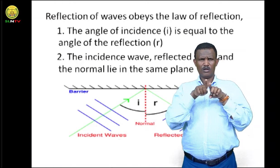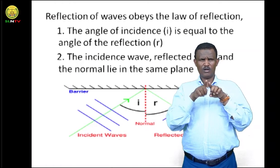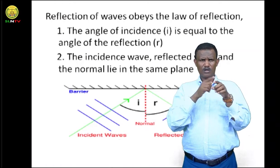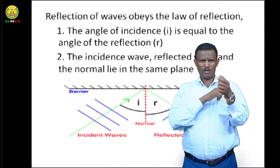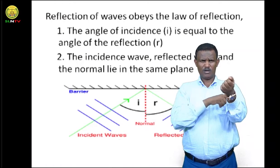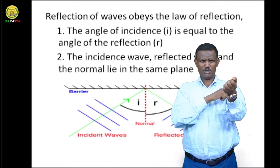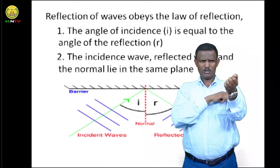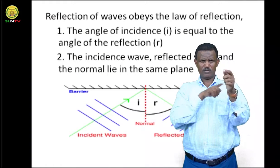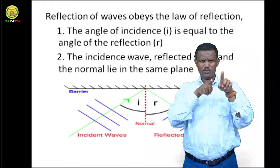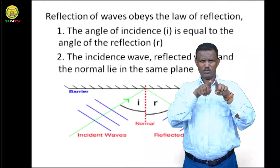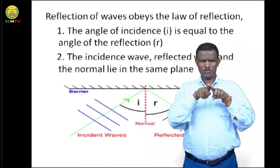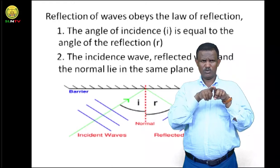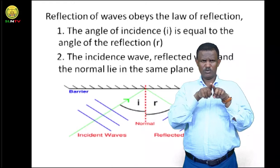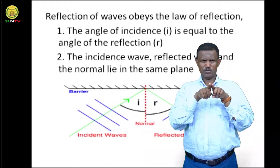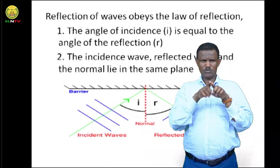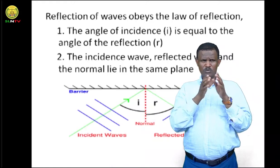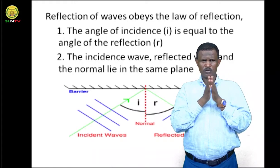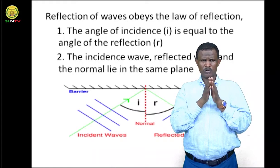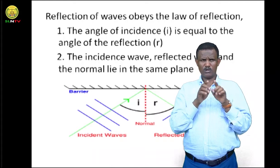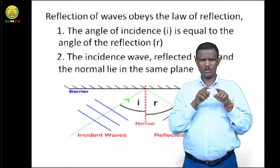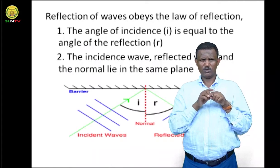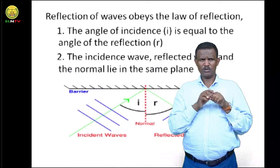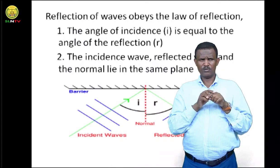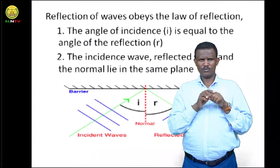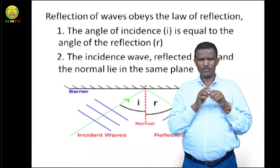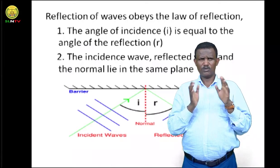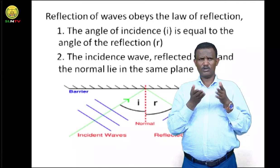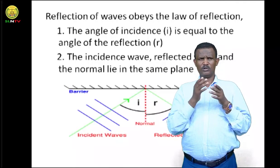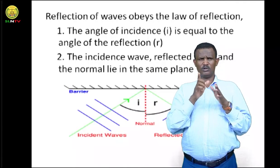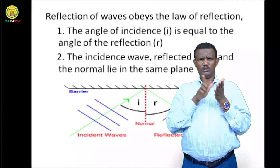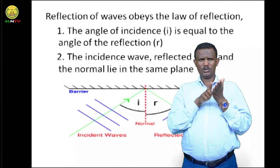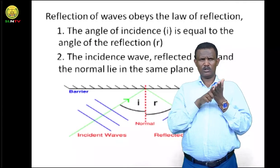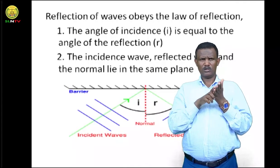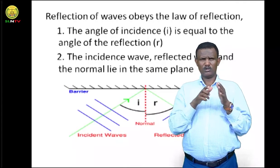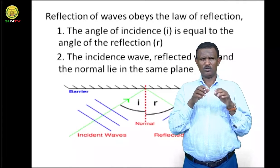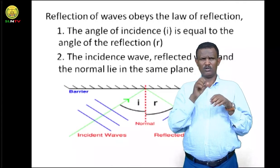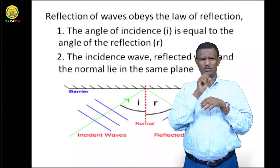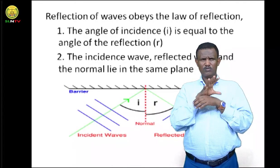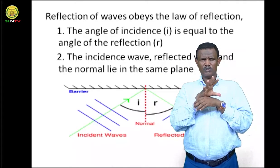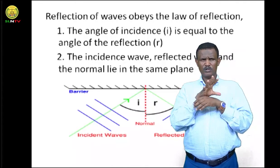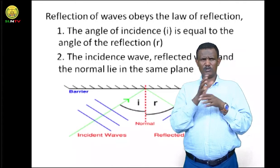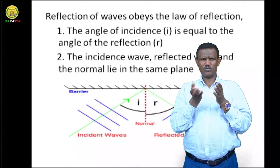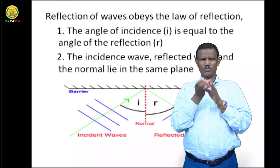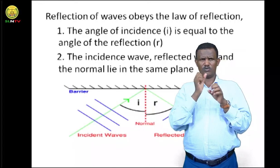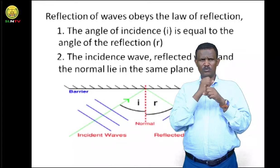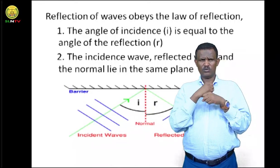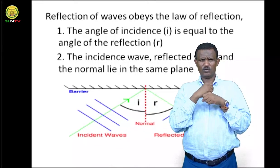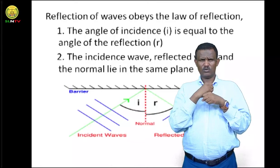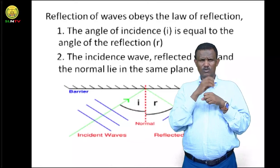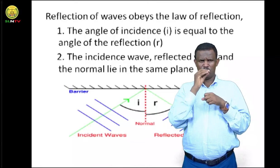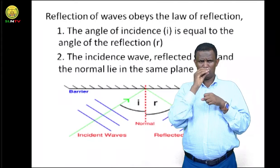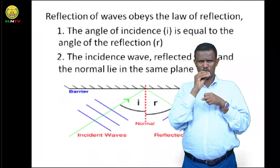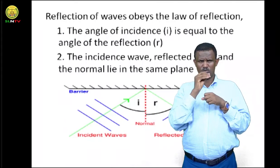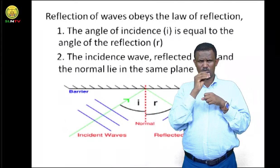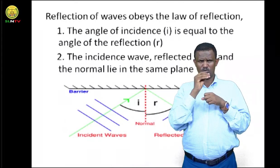iyo r-tu waa laba xaglood oo isleeg marka sharcigii koowaad ee reflection-ku wuxuu odhan jiray angle of incident